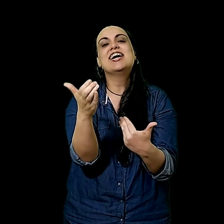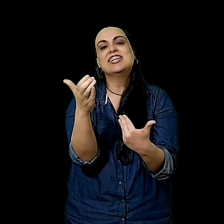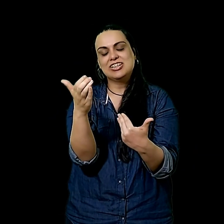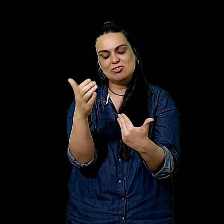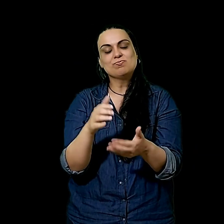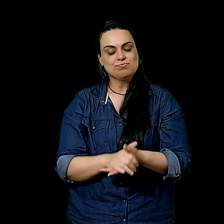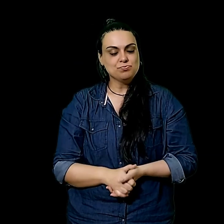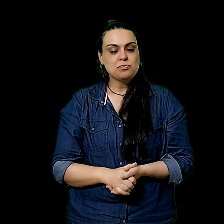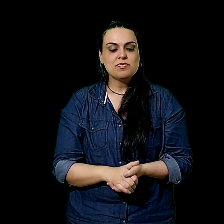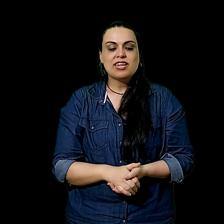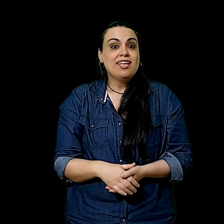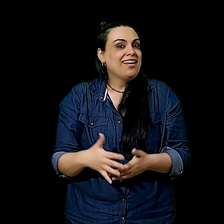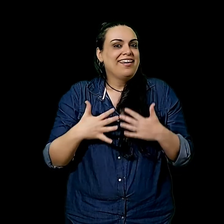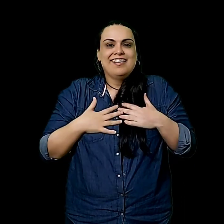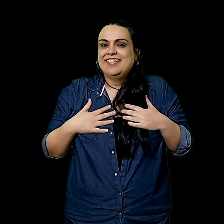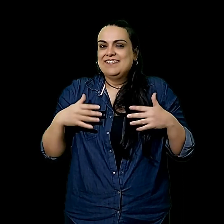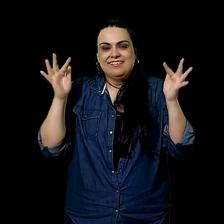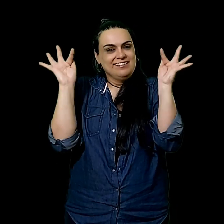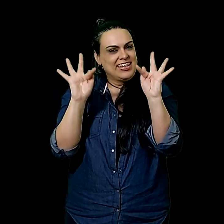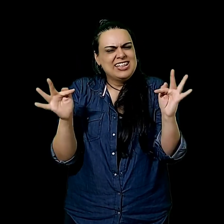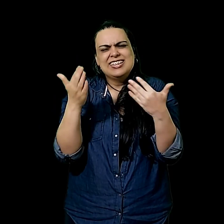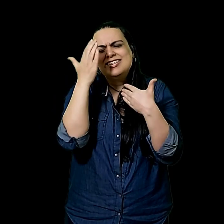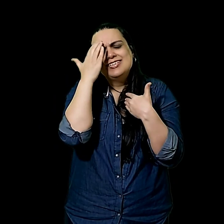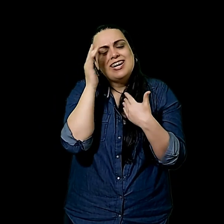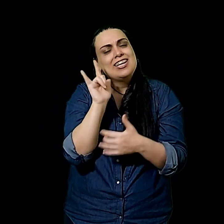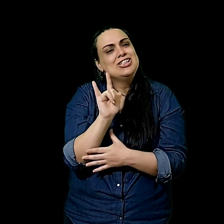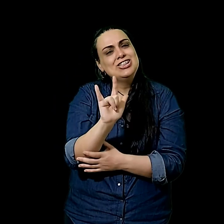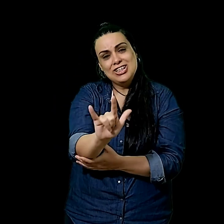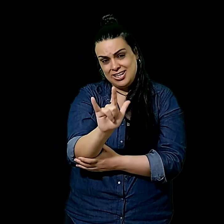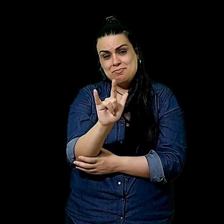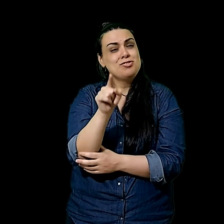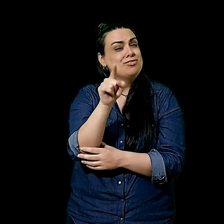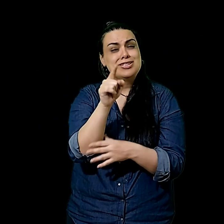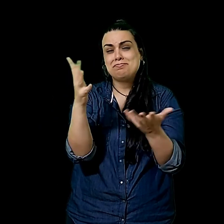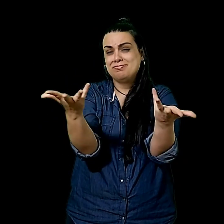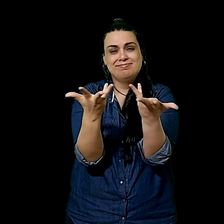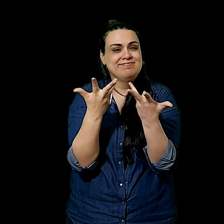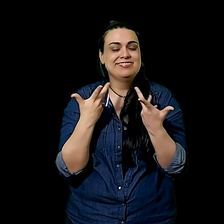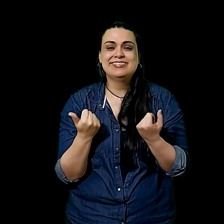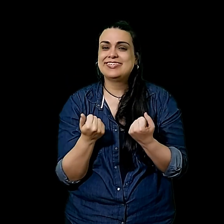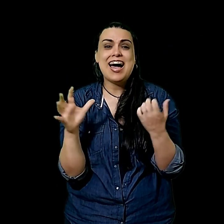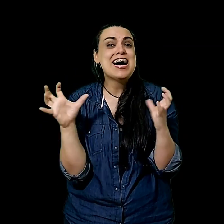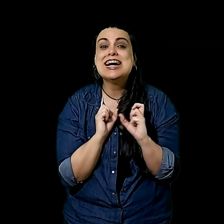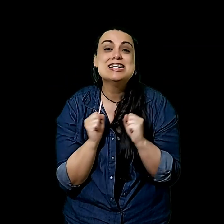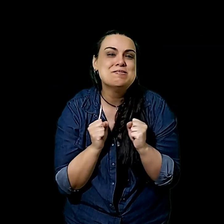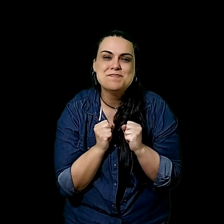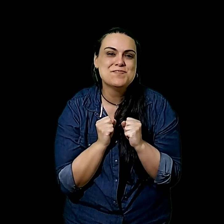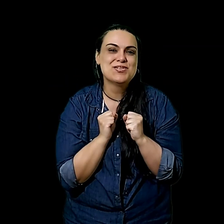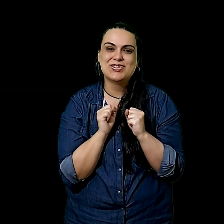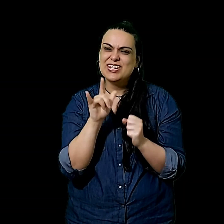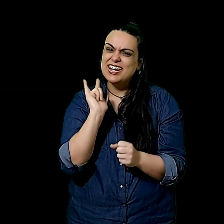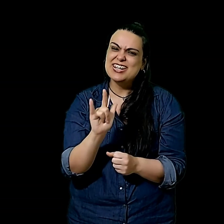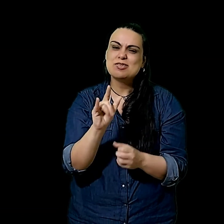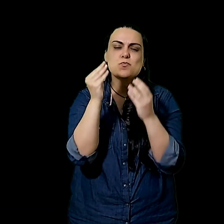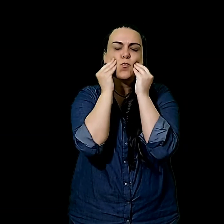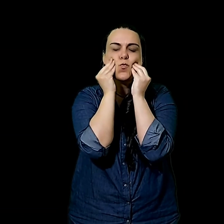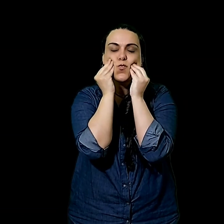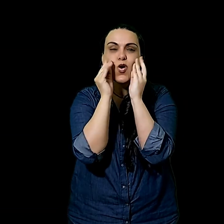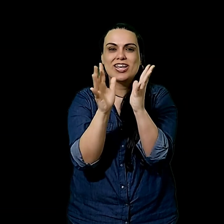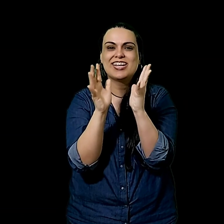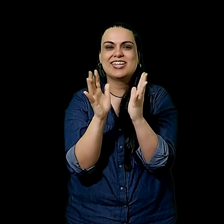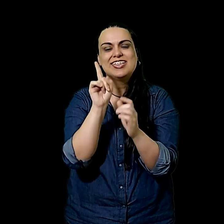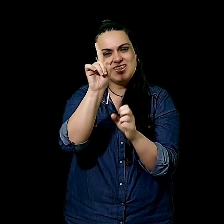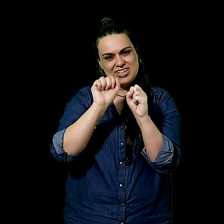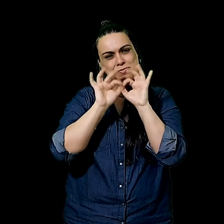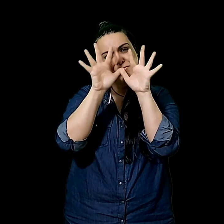quero agradecer. Que honra, que alegria. Eu te amo. Muito obrigada. Você é demais. Amo e ainda fico devendo. Um